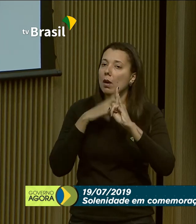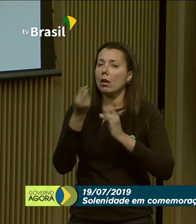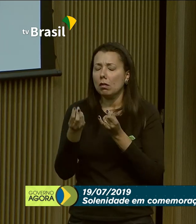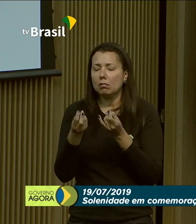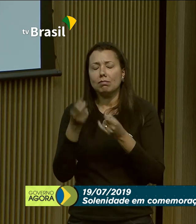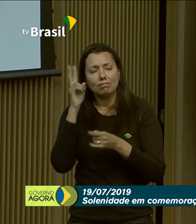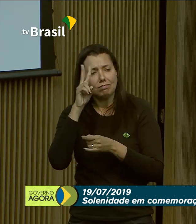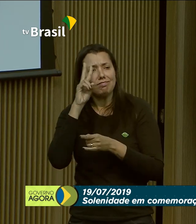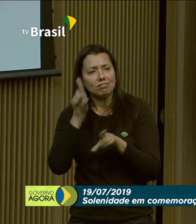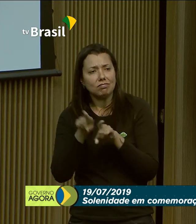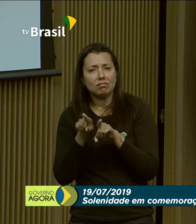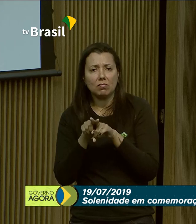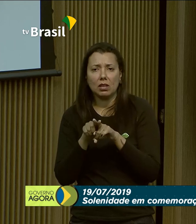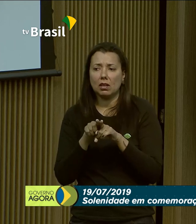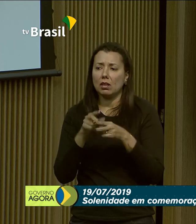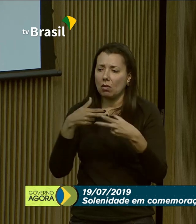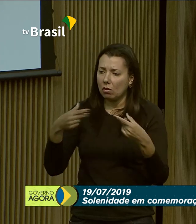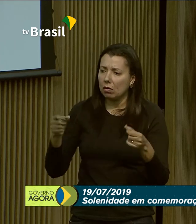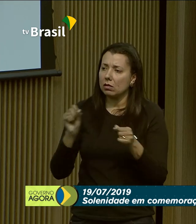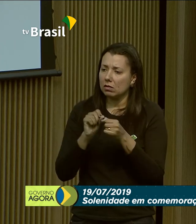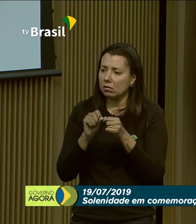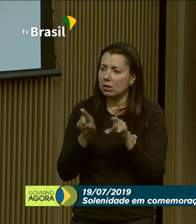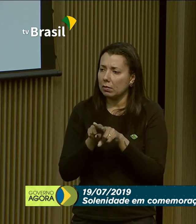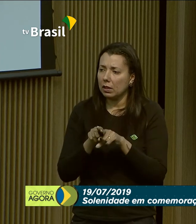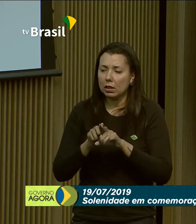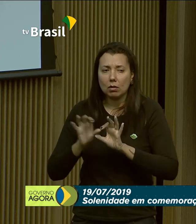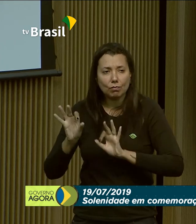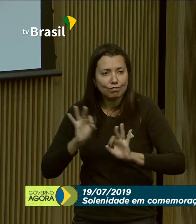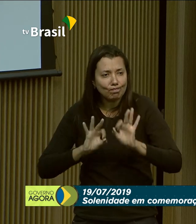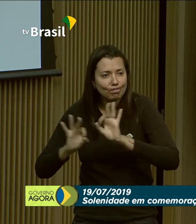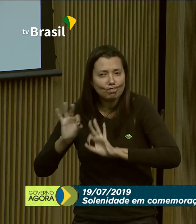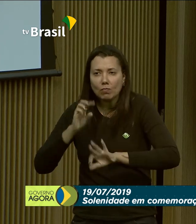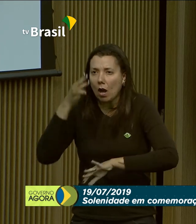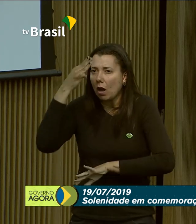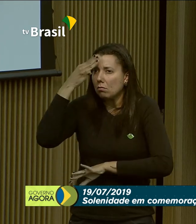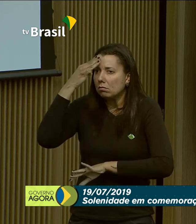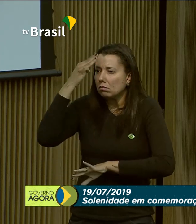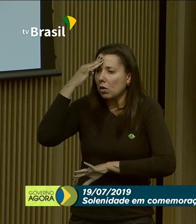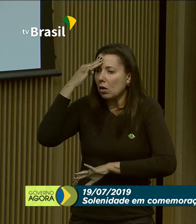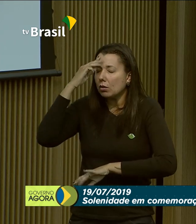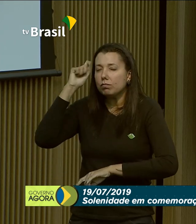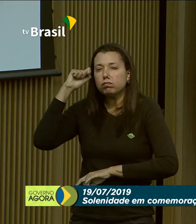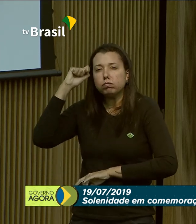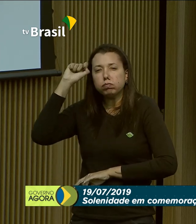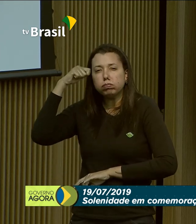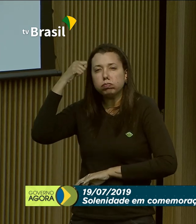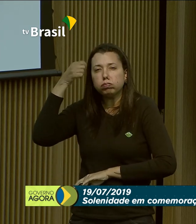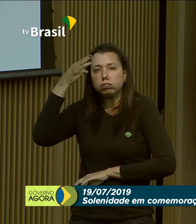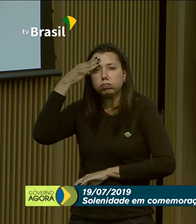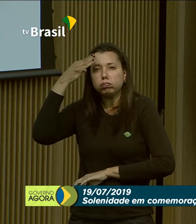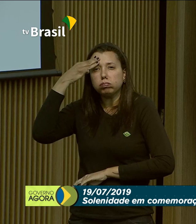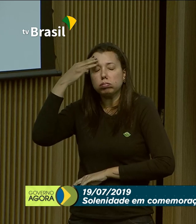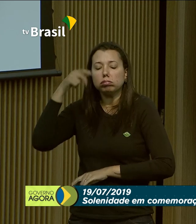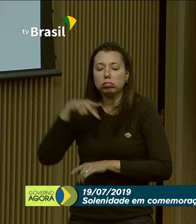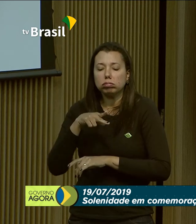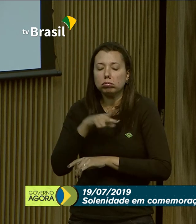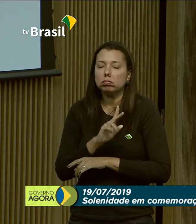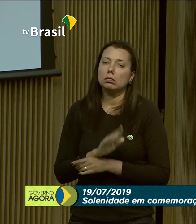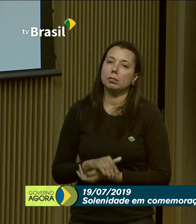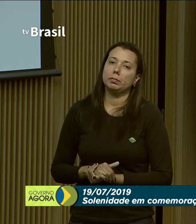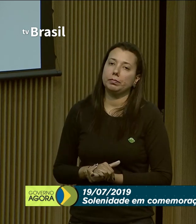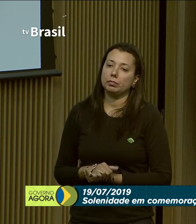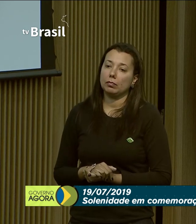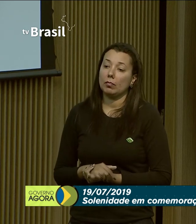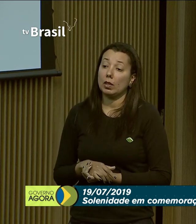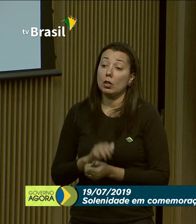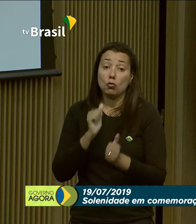momentos, fatos que ocorrem, que mexem com a memória e gravam uma memória de todo mundo para sempre, né?